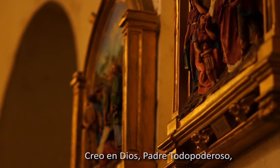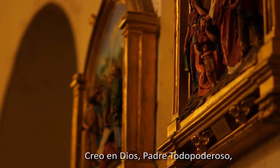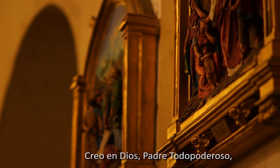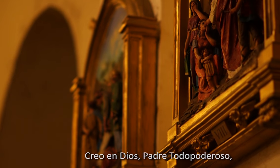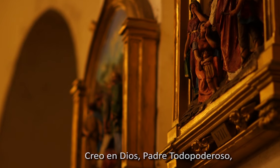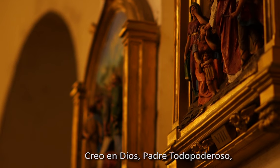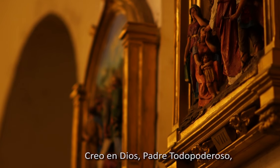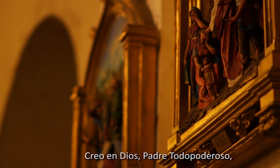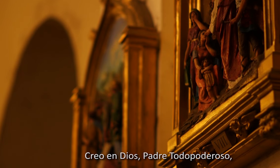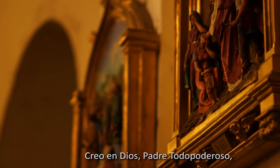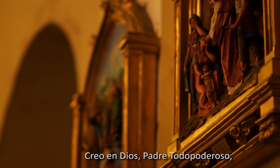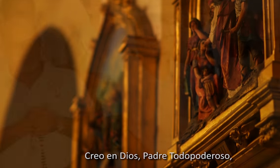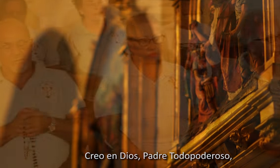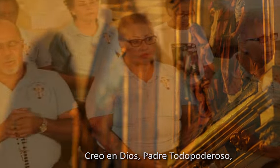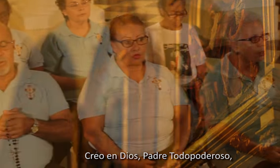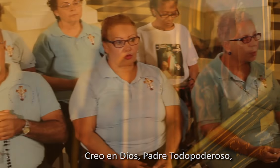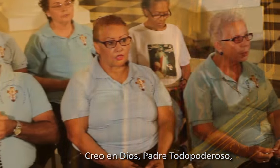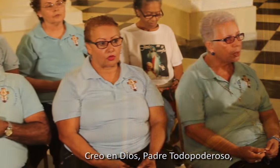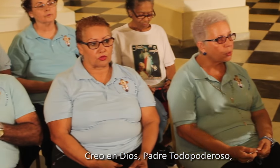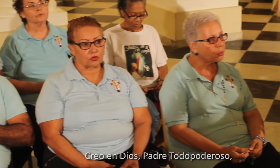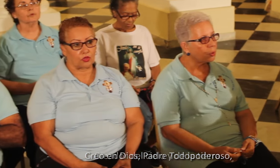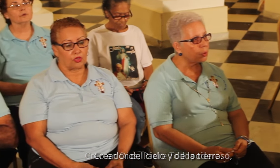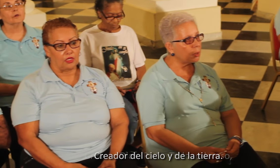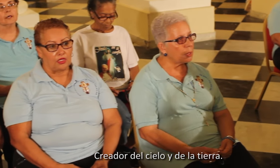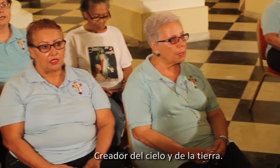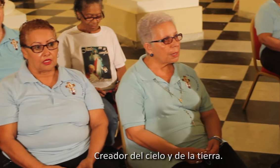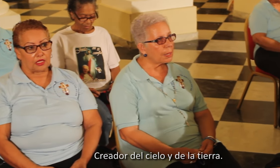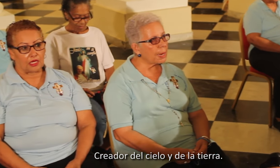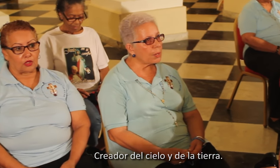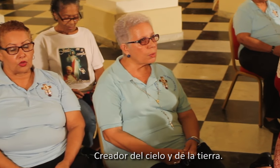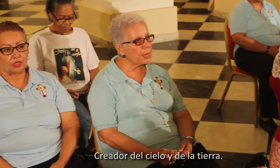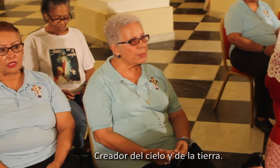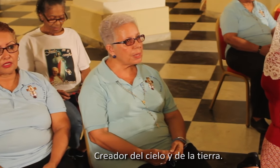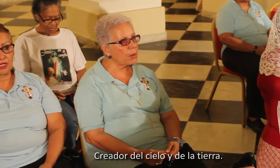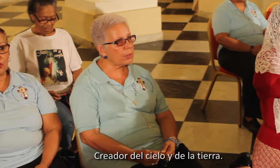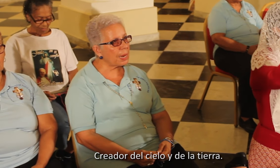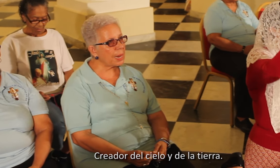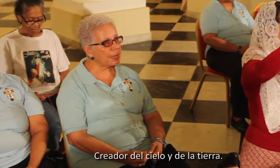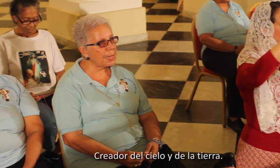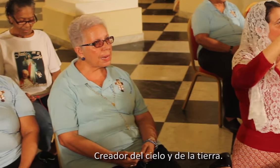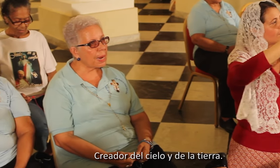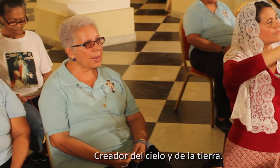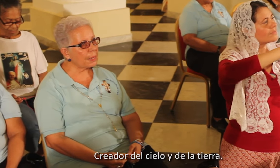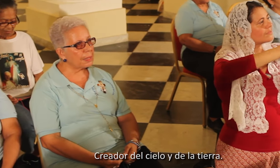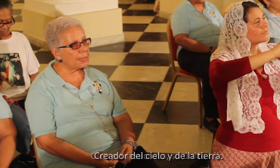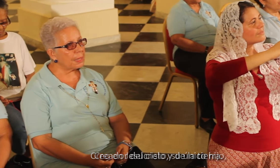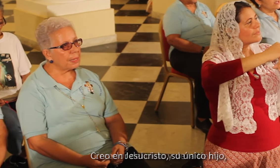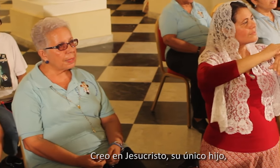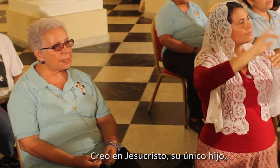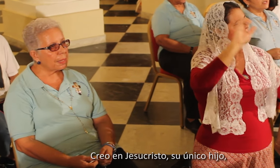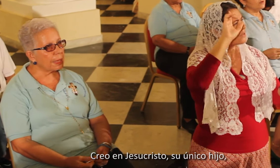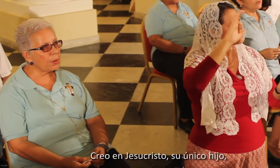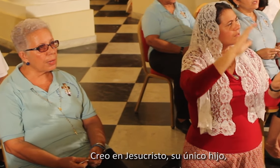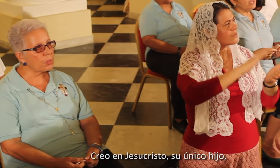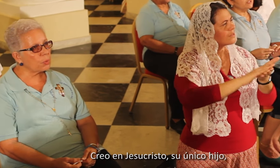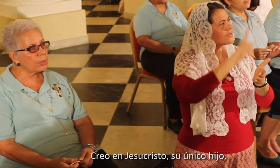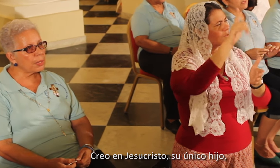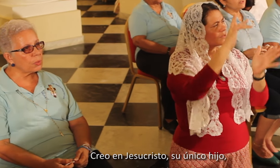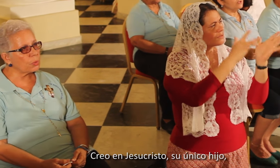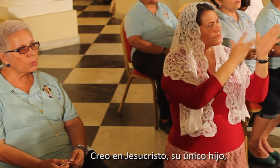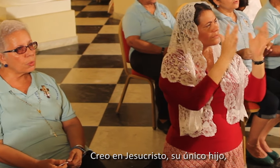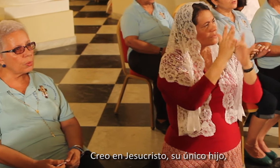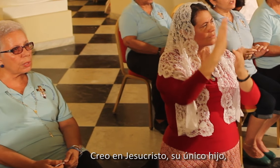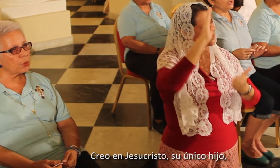Creo en Dios, Padre Todopoderoso, Creador del cielo y de la tierra. Creo en